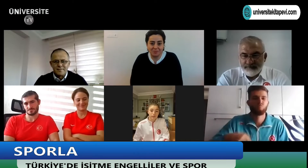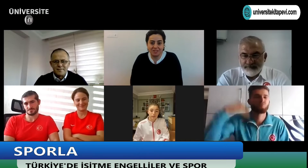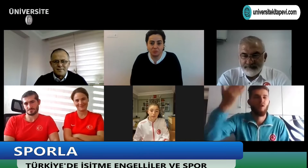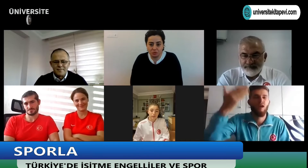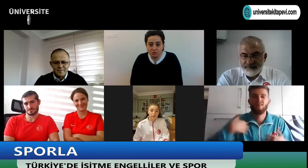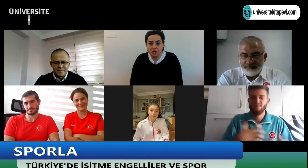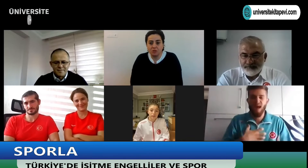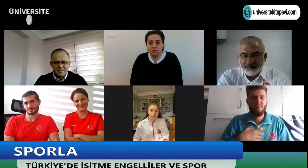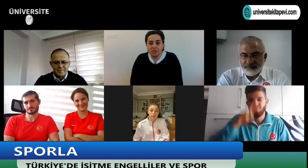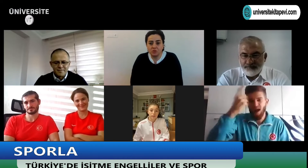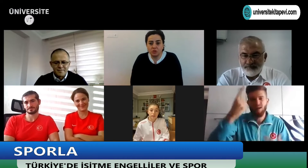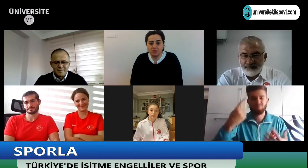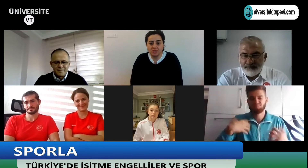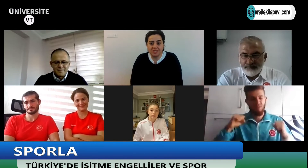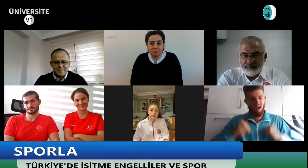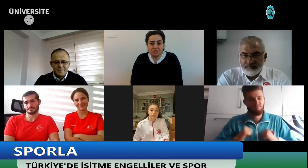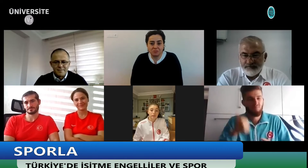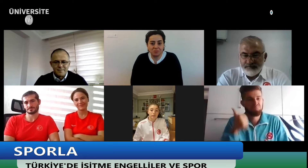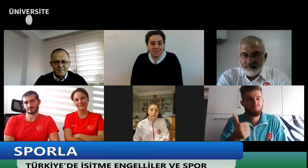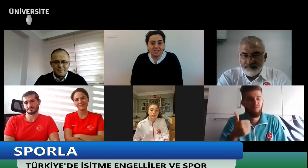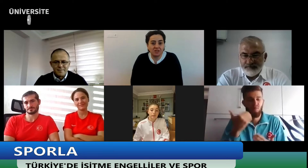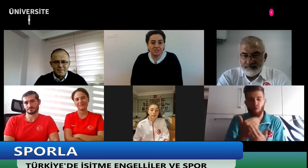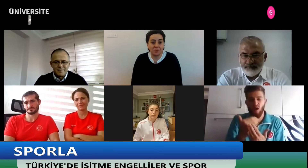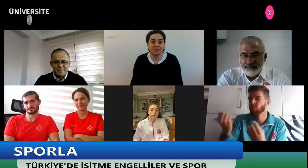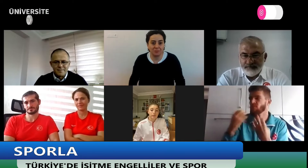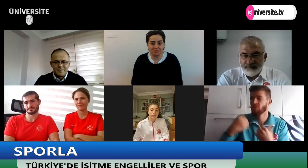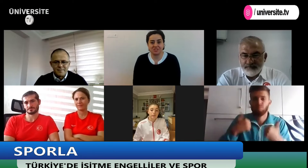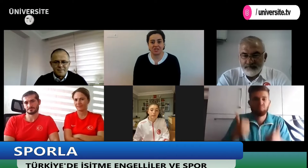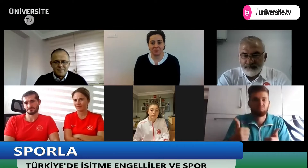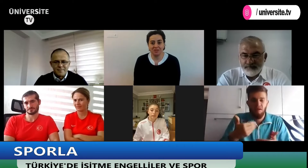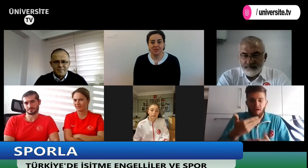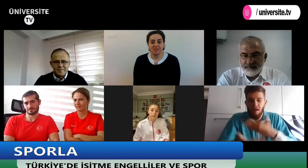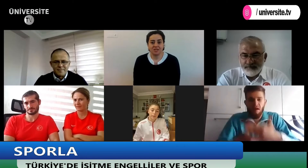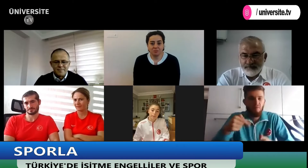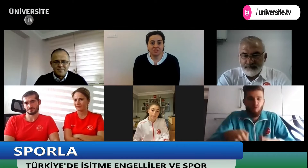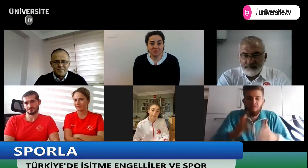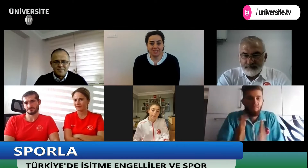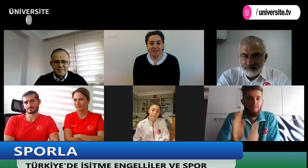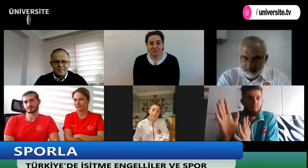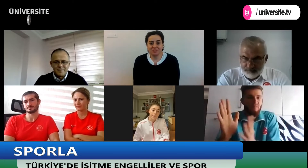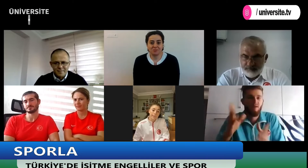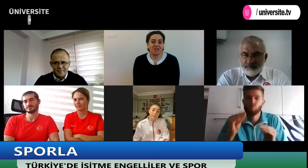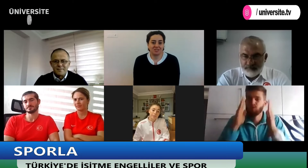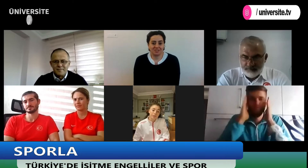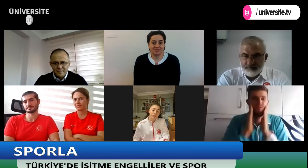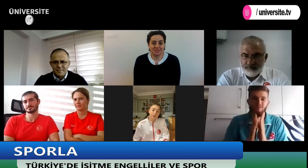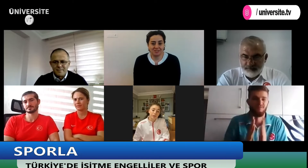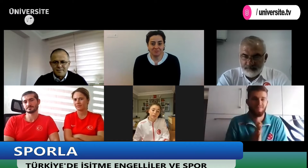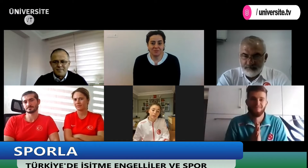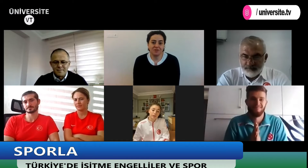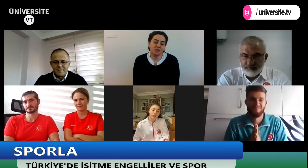kattığı değerler belki budur. Bundan sonra da tek başıma bireysel antrenman yapabileceğimi, tek başıma ilerleyebileceğimi